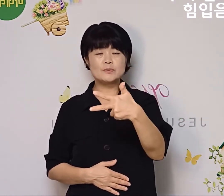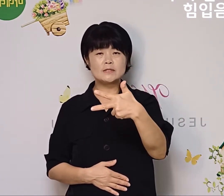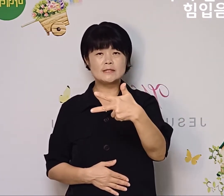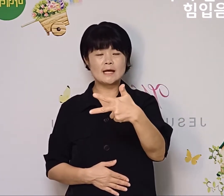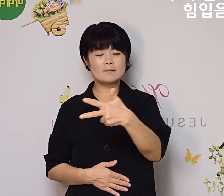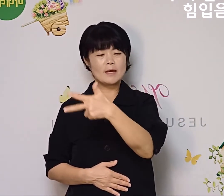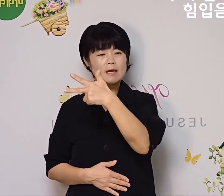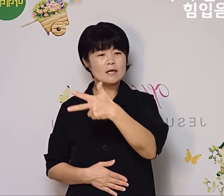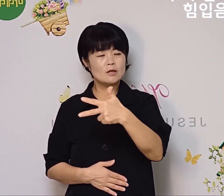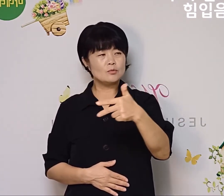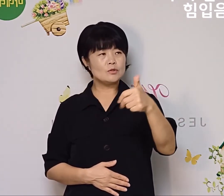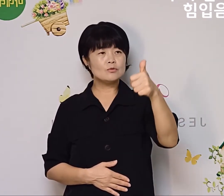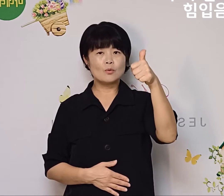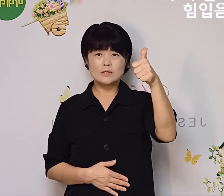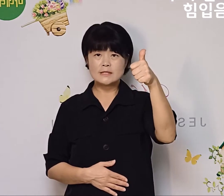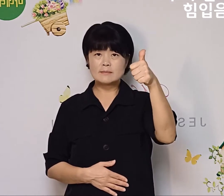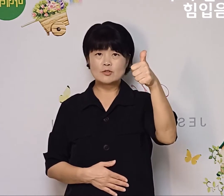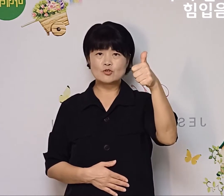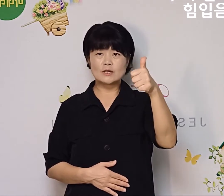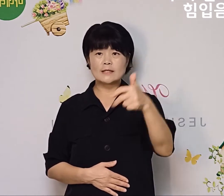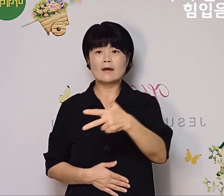뉘피신 다음에 위로 올리시면 주가 돼요.